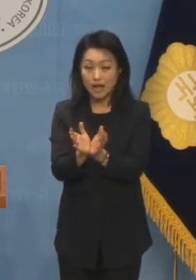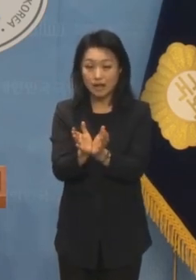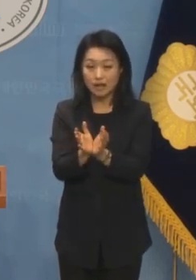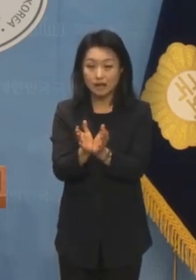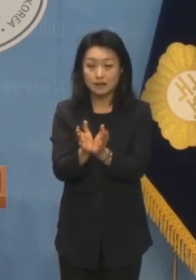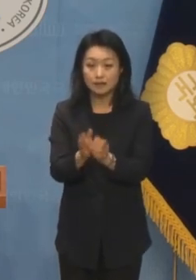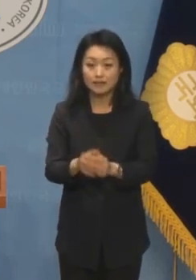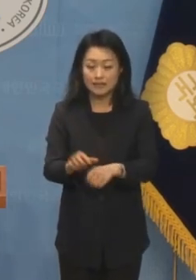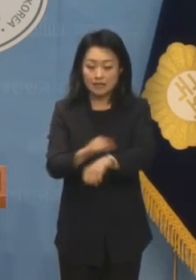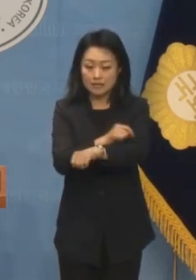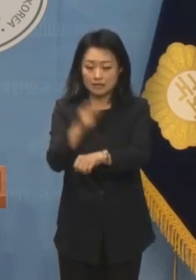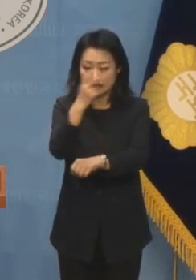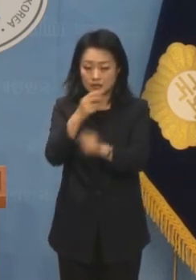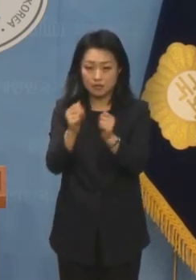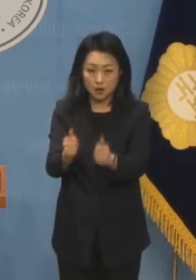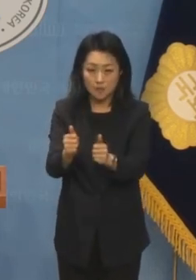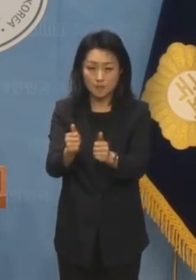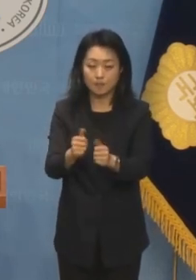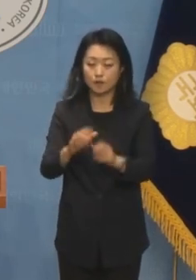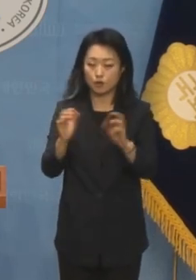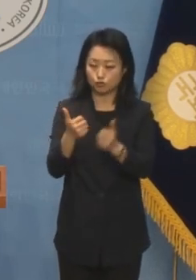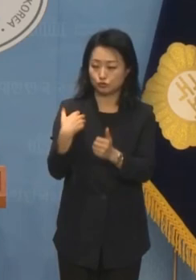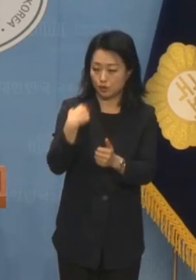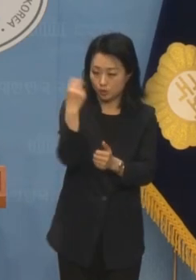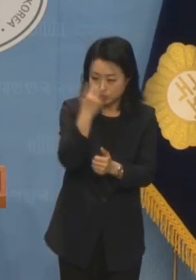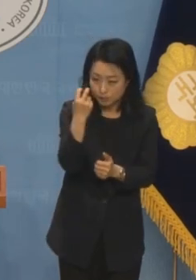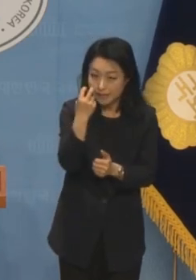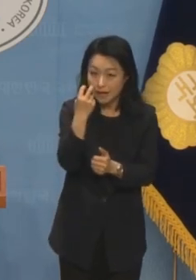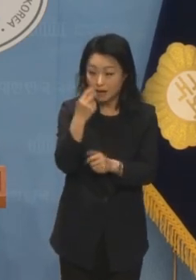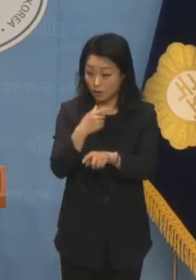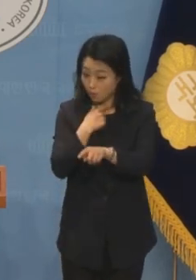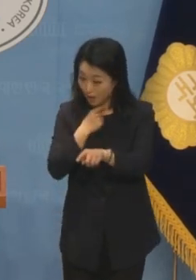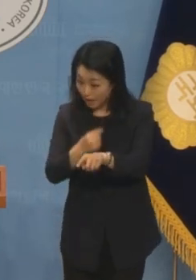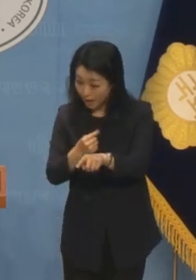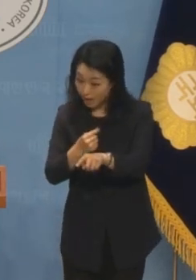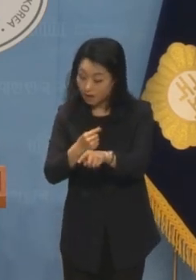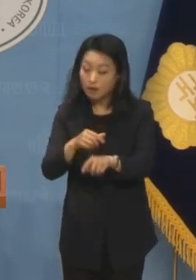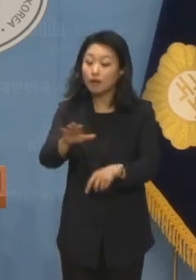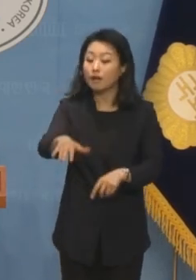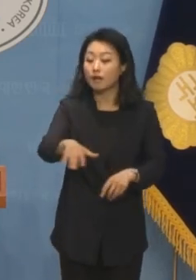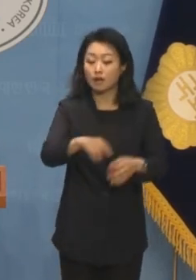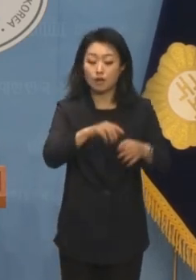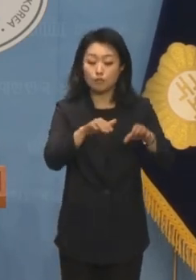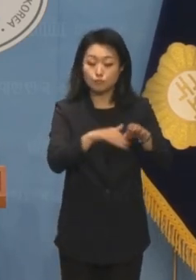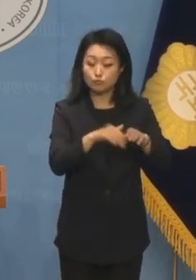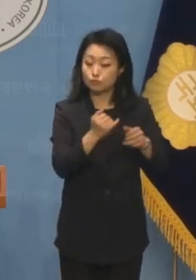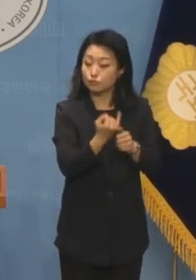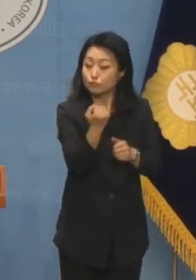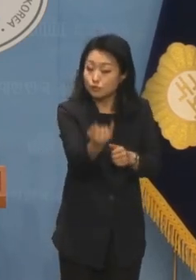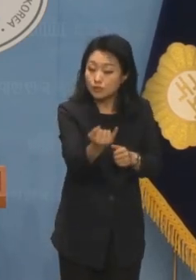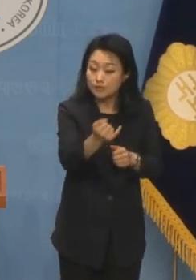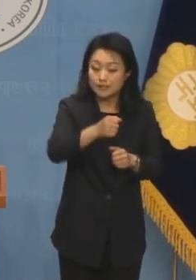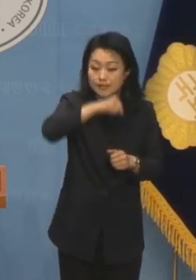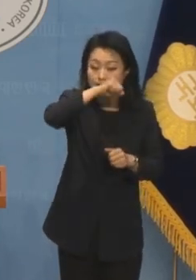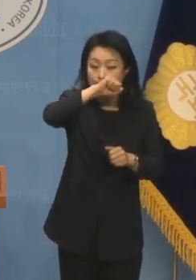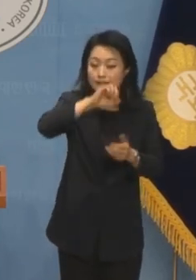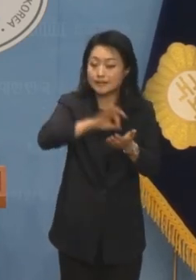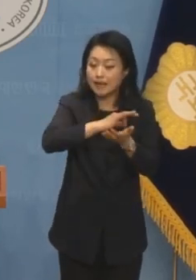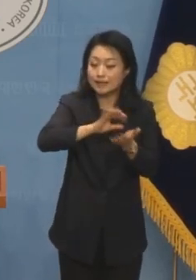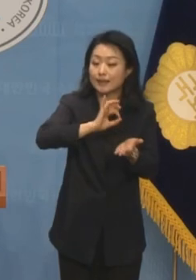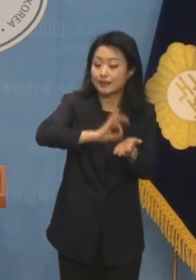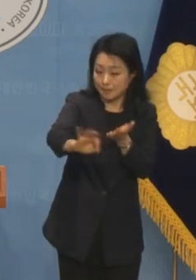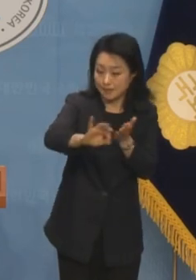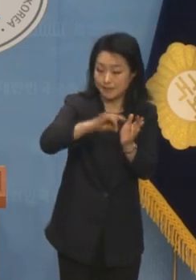있는 특검 국정조사의 기준대로라면 김정숙 여사의 혈세 관광권은